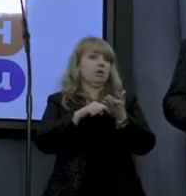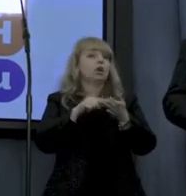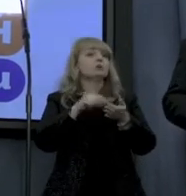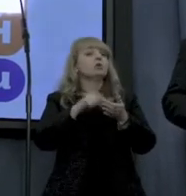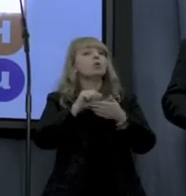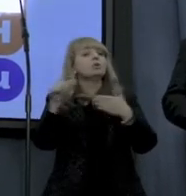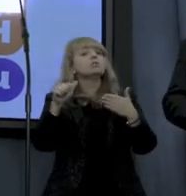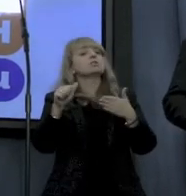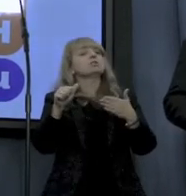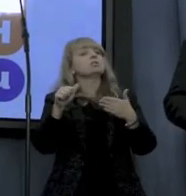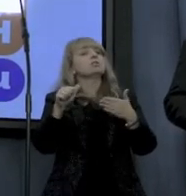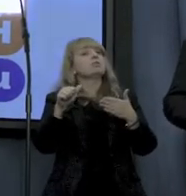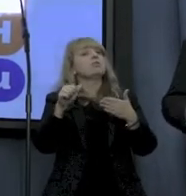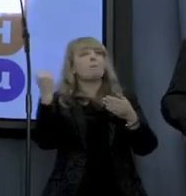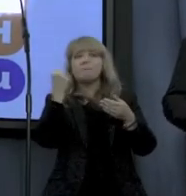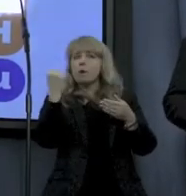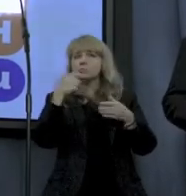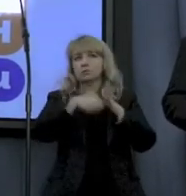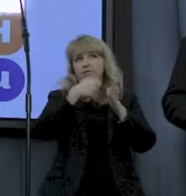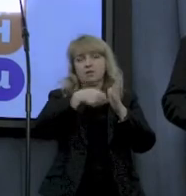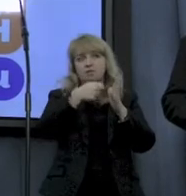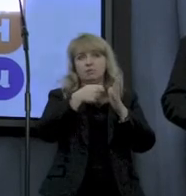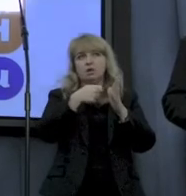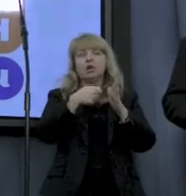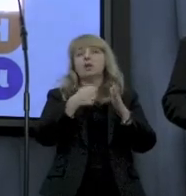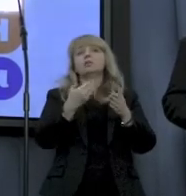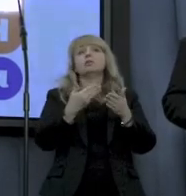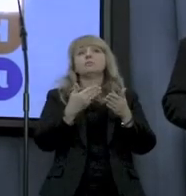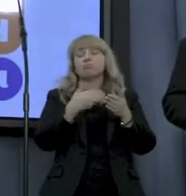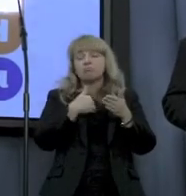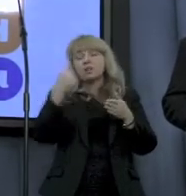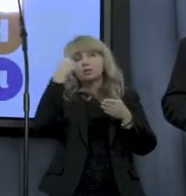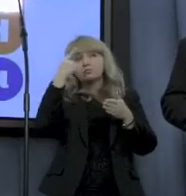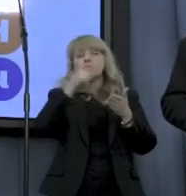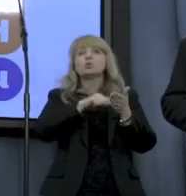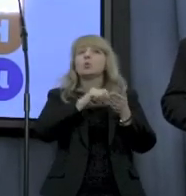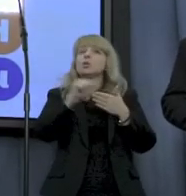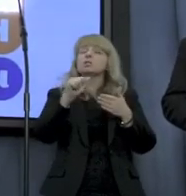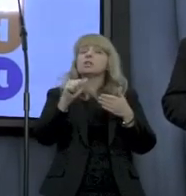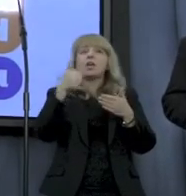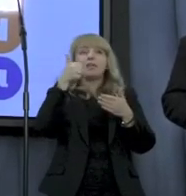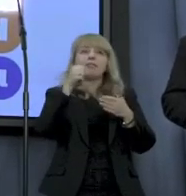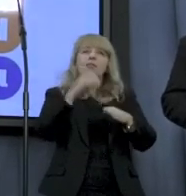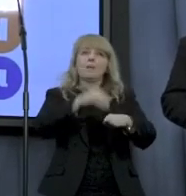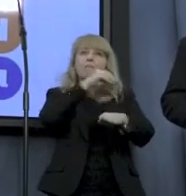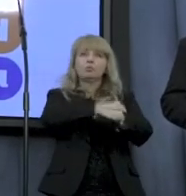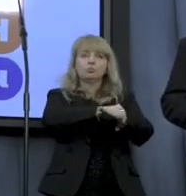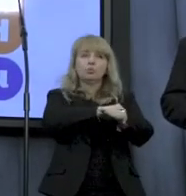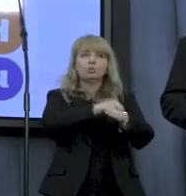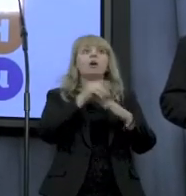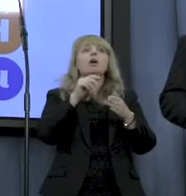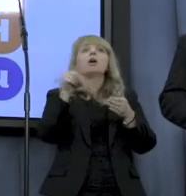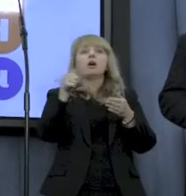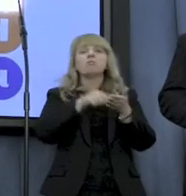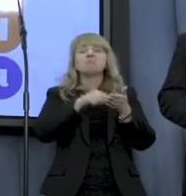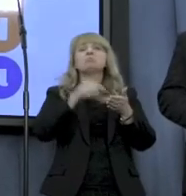Są to dosyć mocne filmy, że tak to nazwę, natomiast wydaje mi się, że to są jedyne metody, które mogą